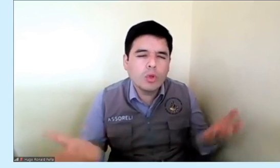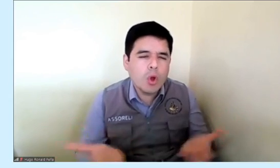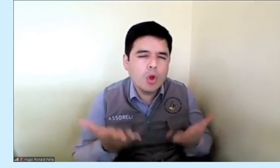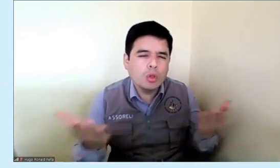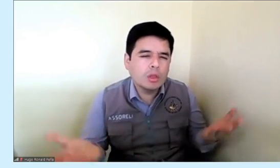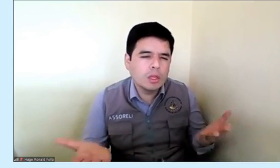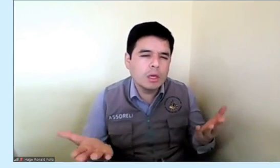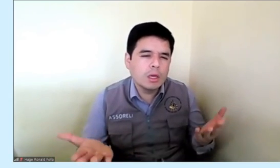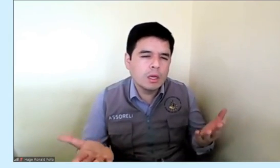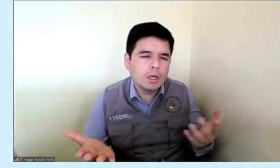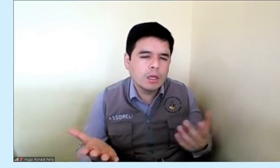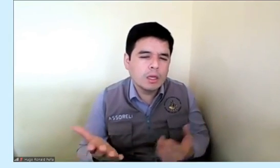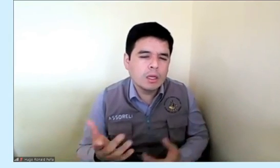¿Dónde? ¿Dónde?